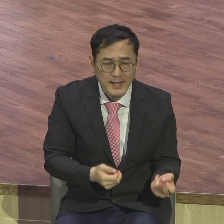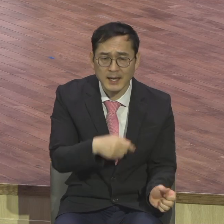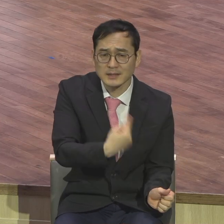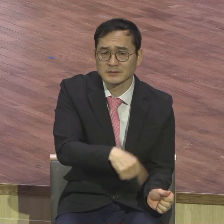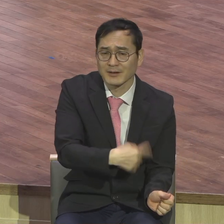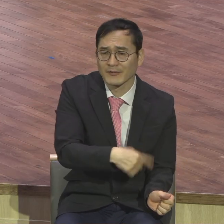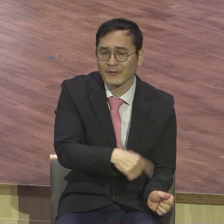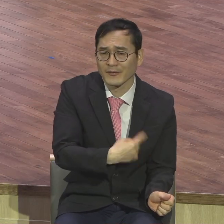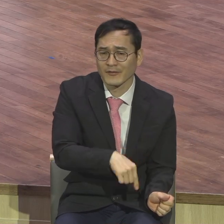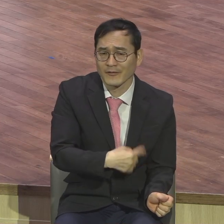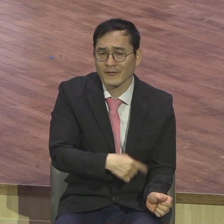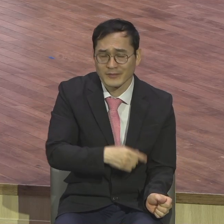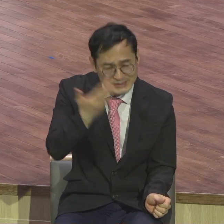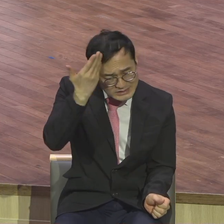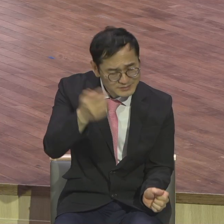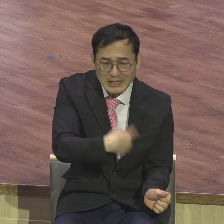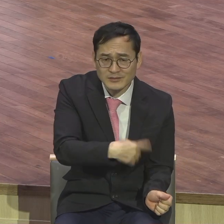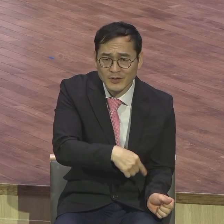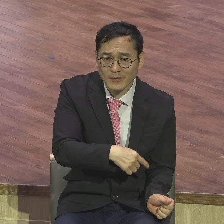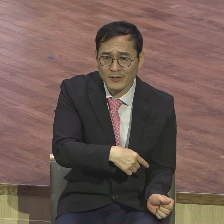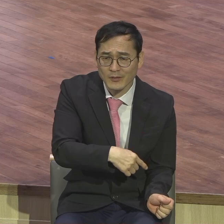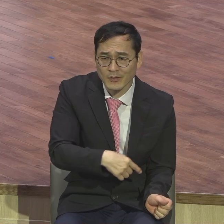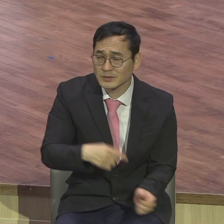가르쳐. 아는 게 하나도 없어.